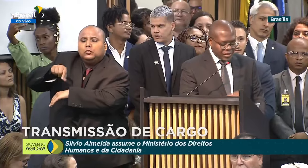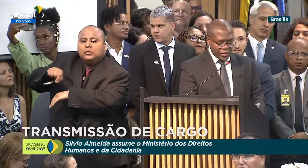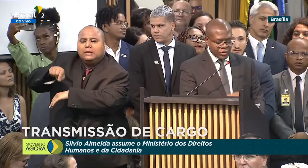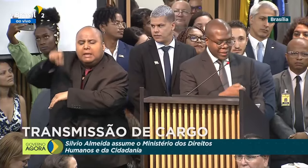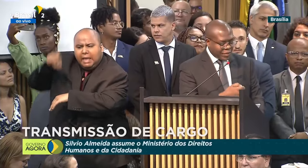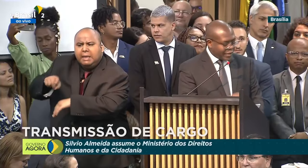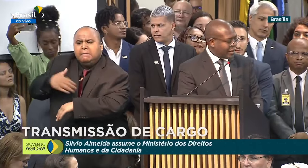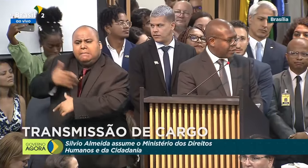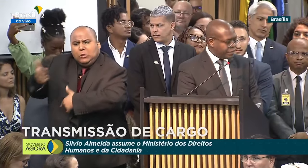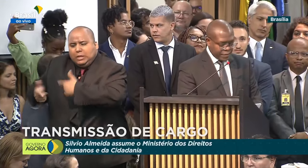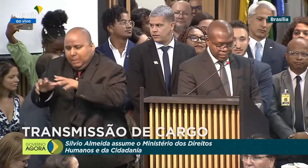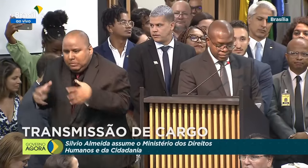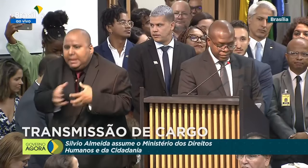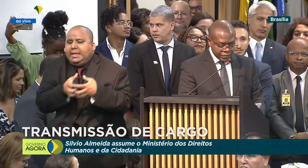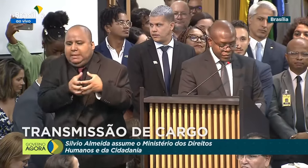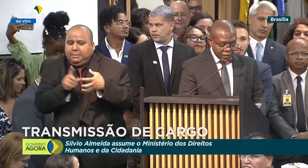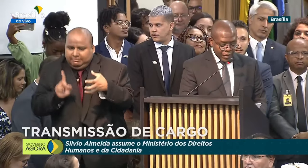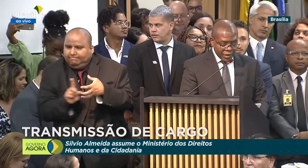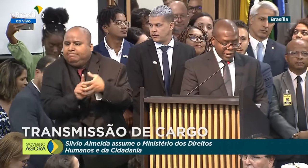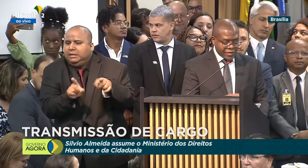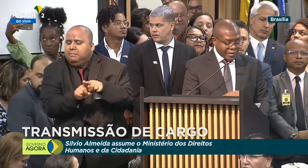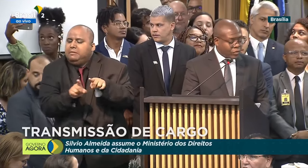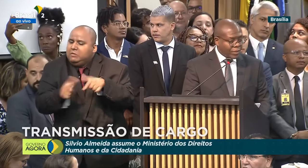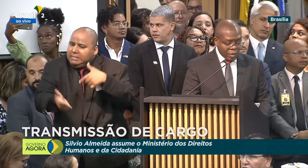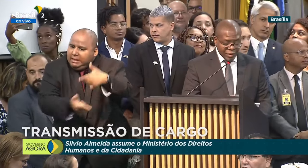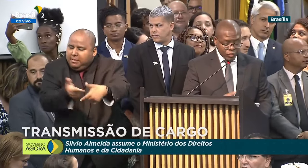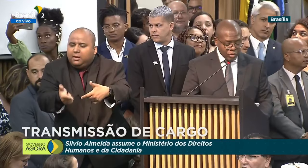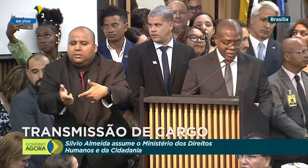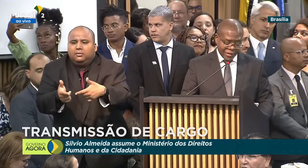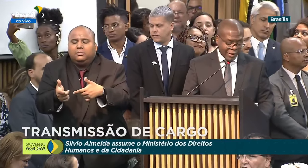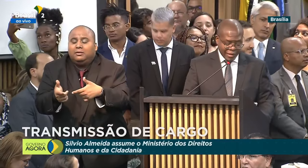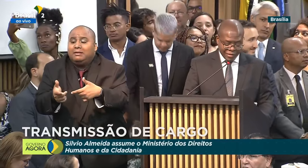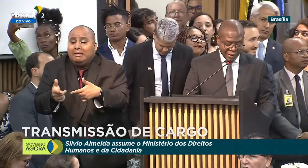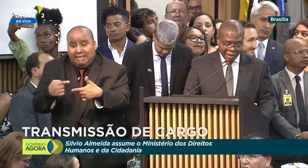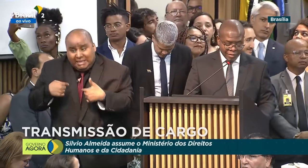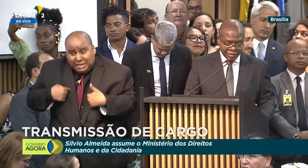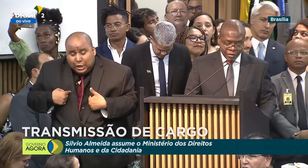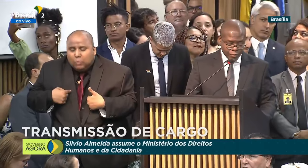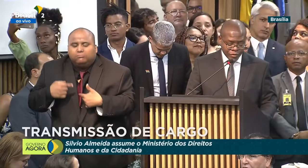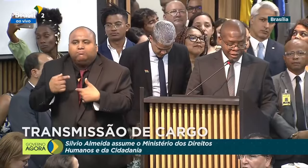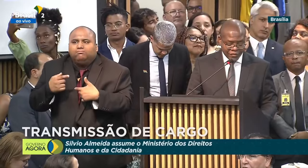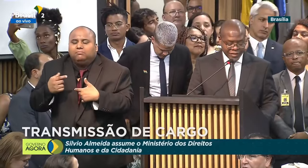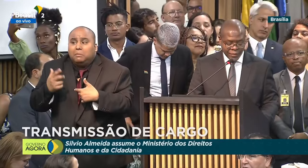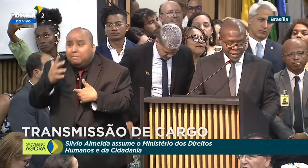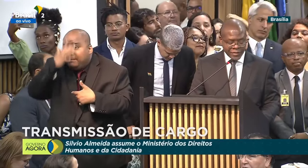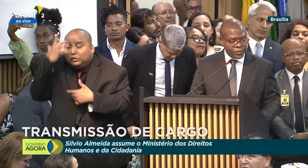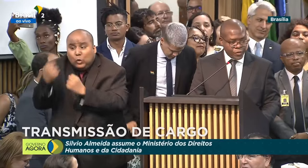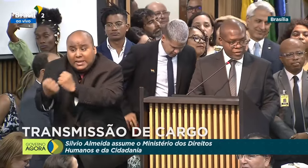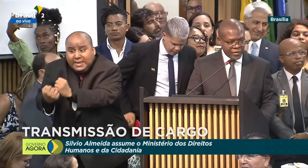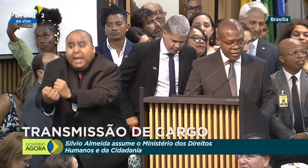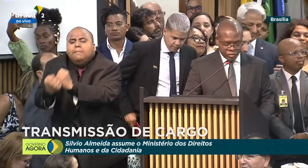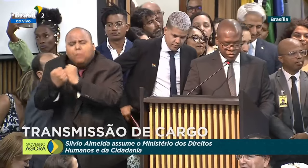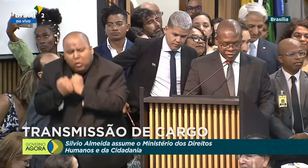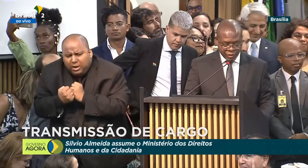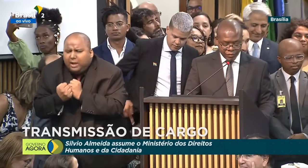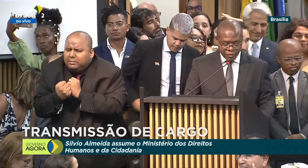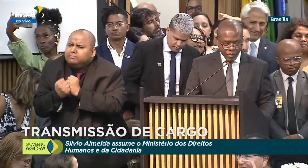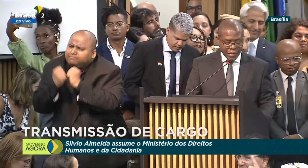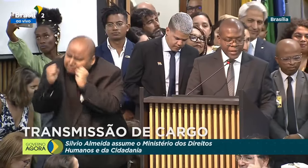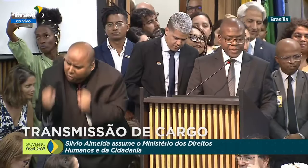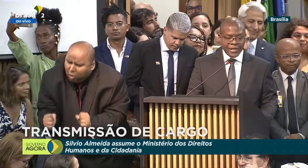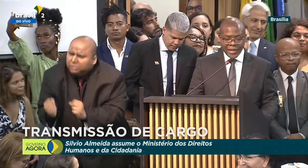inaudito da minha equipe e estendo a mão a todos aqueles aquelas que dispuseram a fazer parte desse processo de